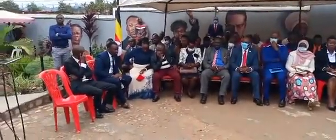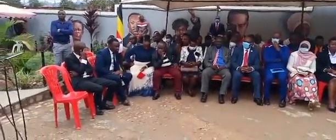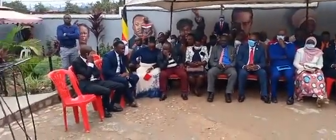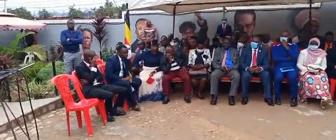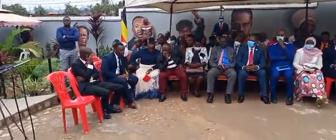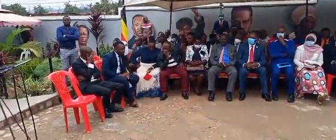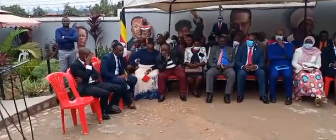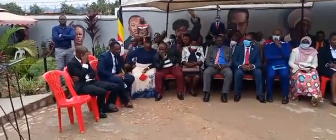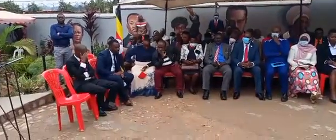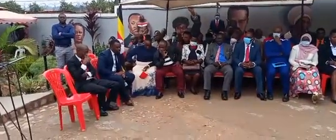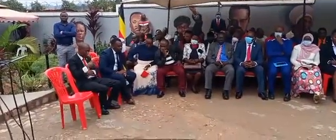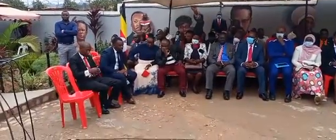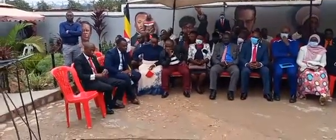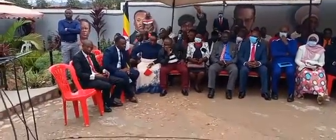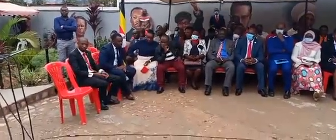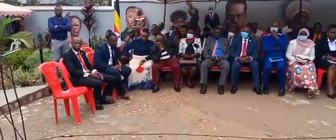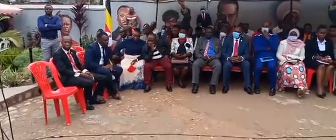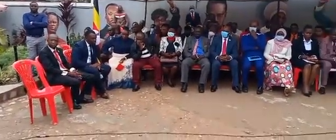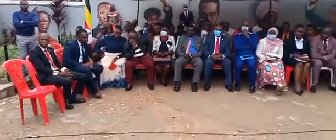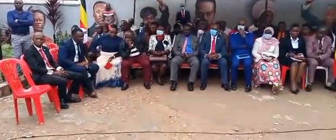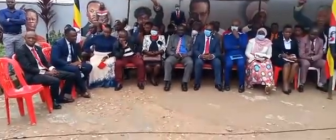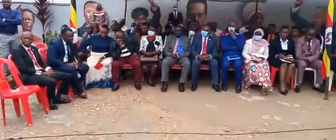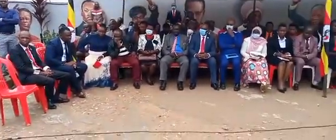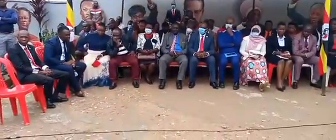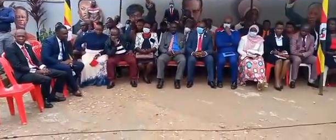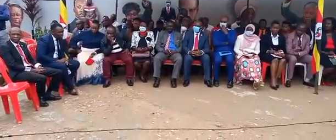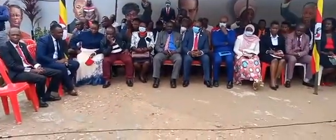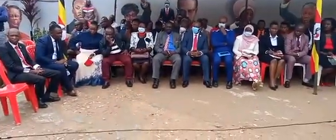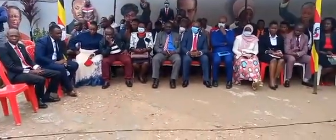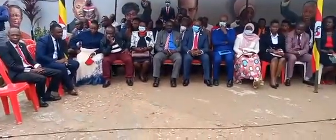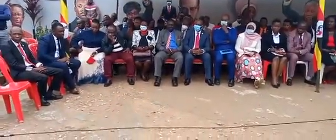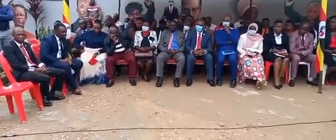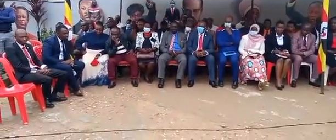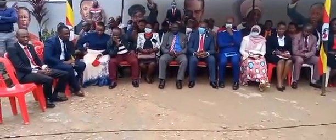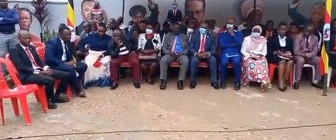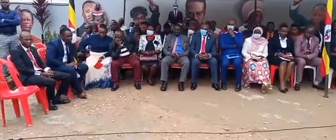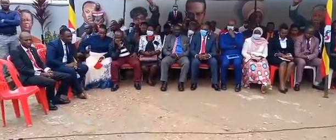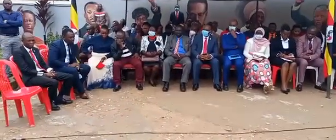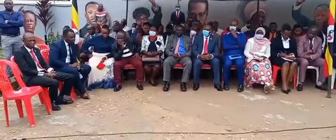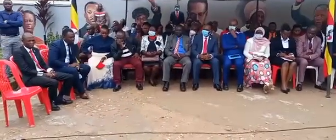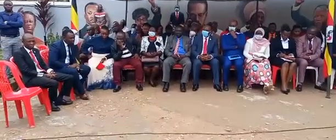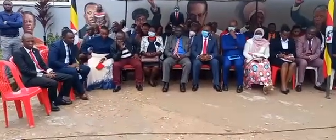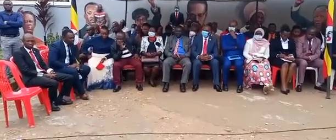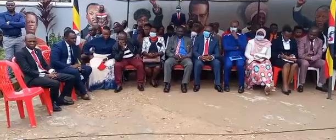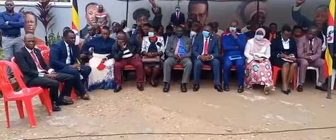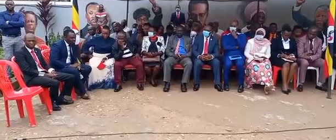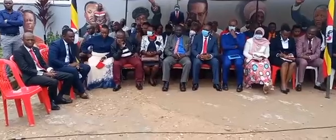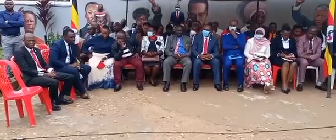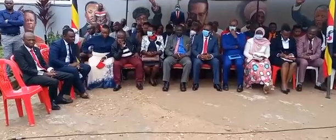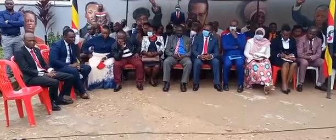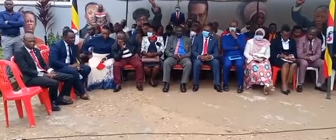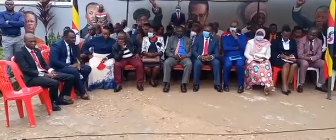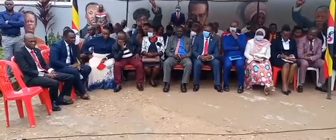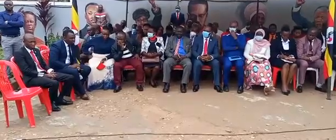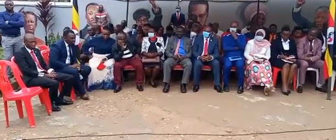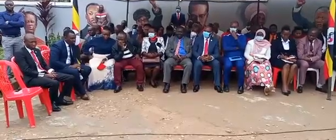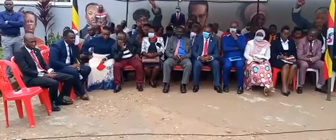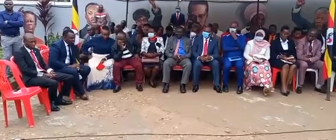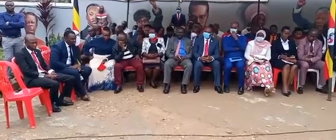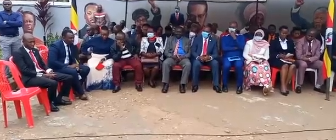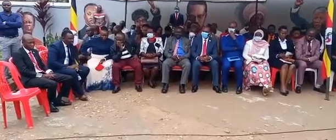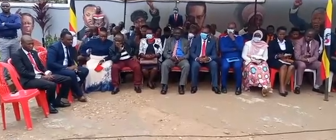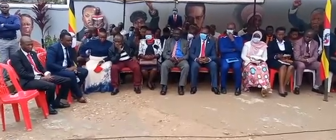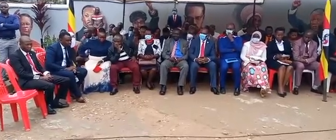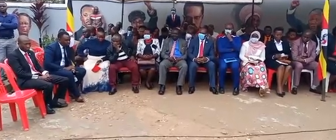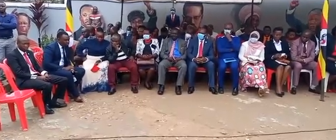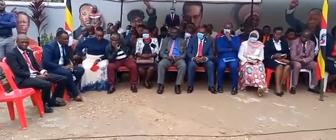nubia ndiwa edi mutema mbogo ngogo nchilwande chetiduka na chituse mwadi yawe nilwande vila levye chitalia